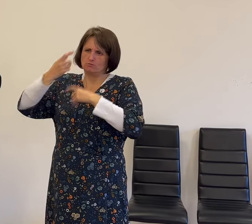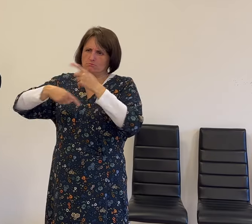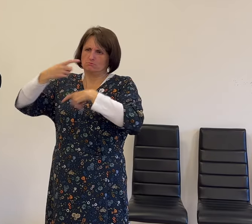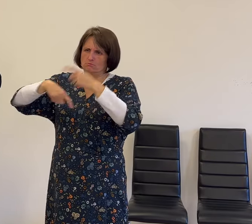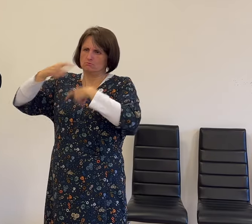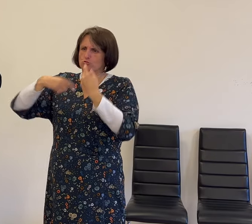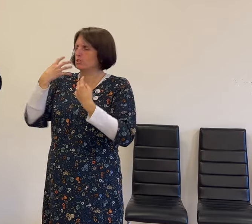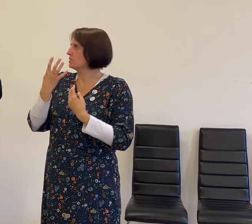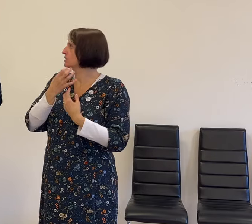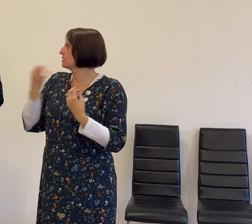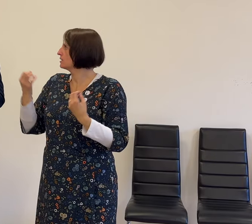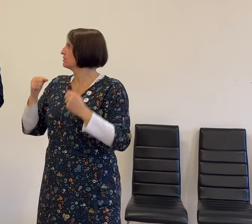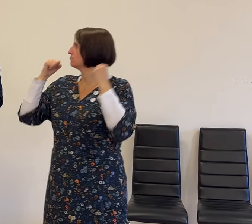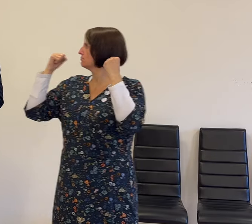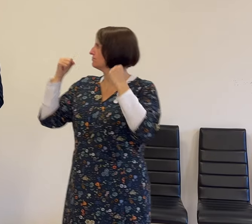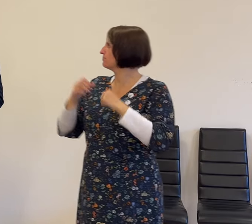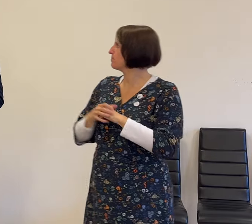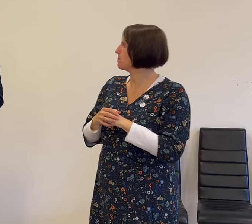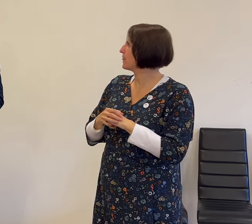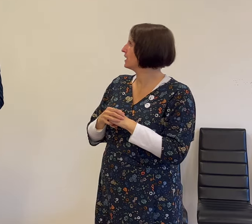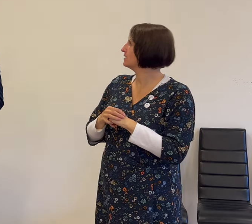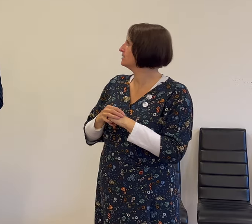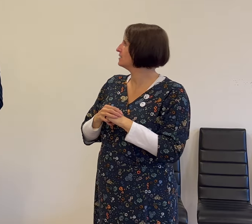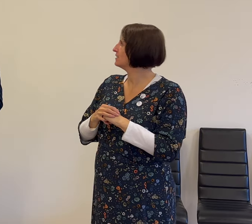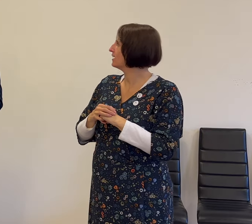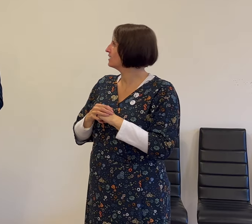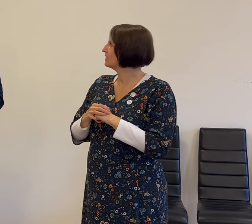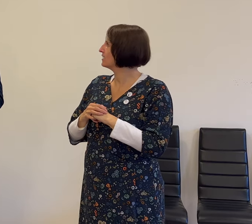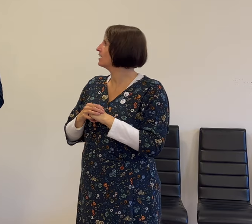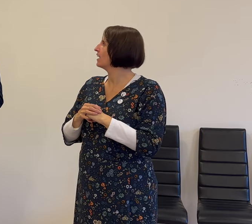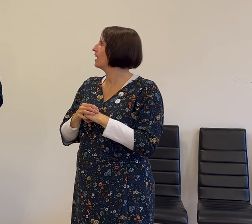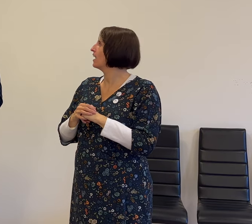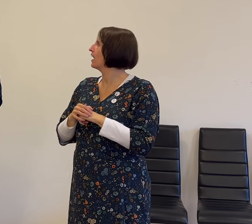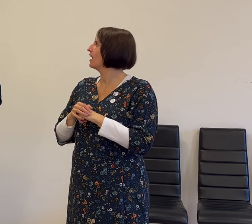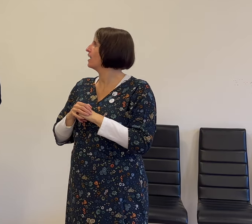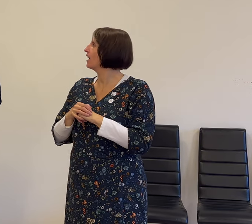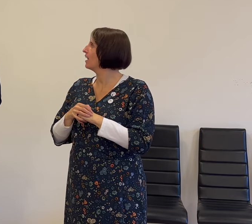zařvali. A jak vyjde Goliáš, on ještě po nich neběží.